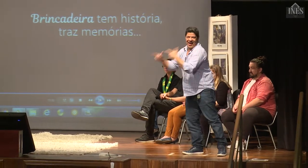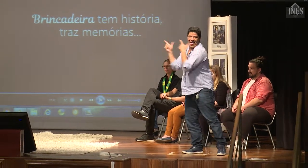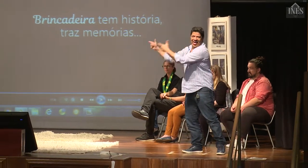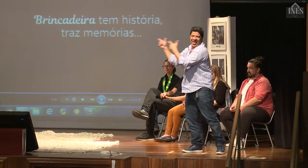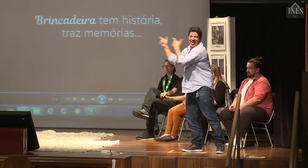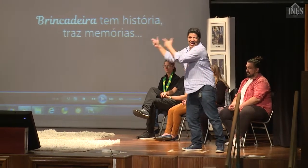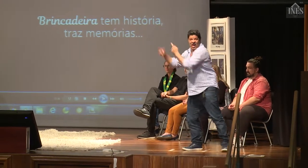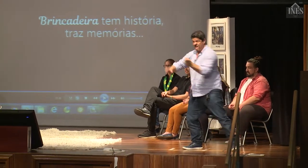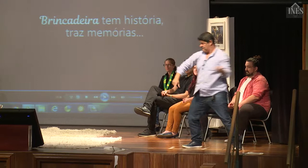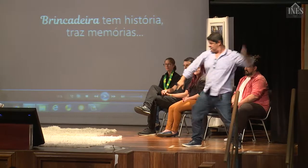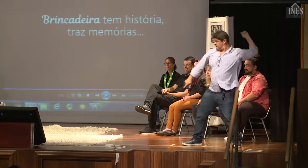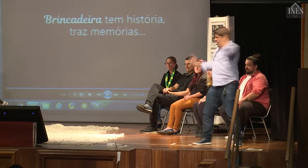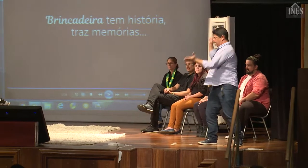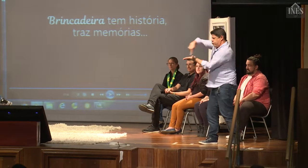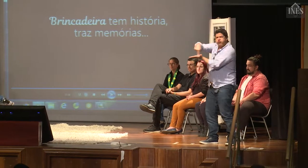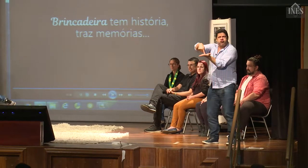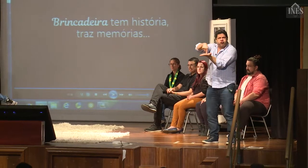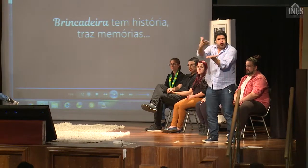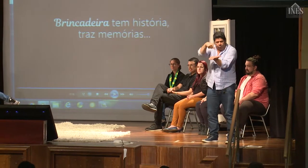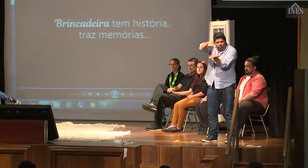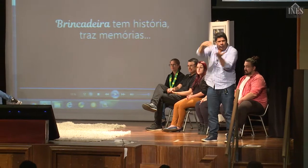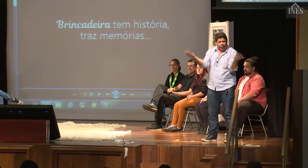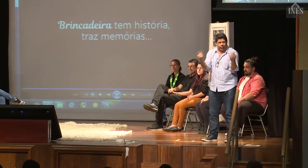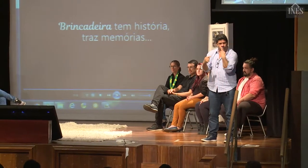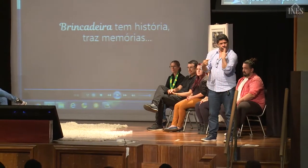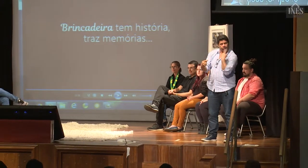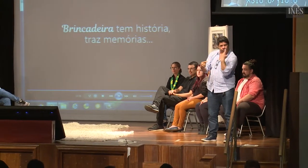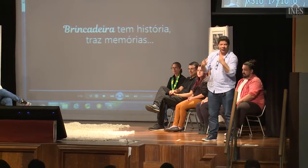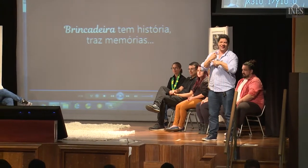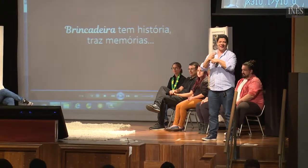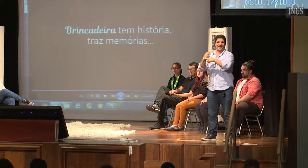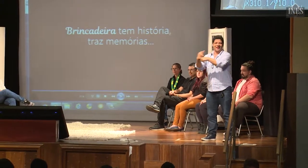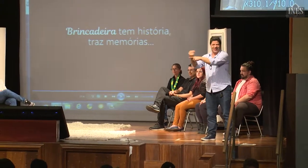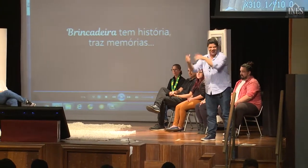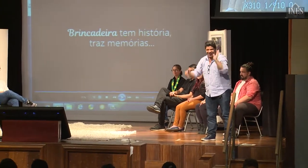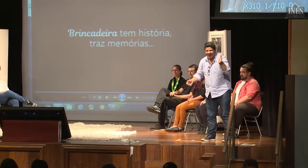derrubar o outro. Aí a gente ficava, né, nessa brincadeira um com o outro. O que rodava